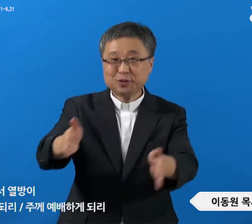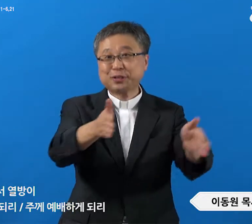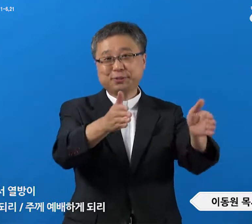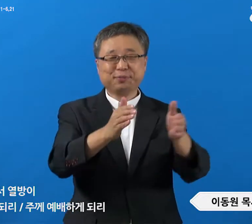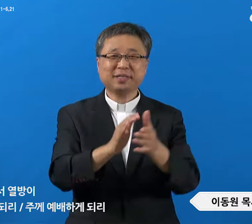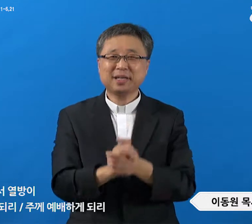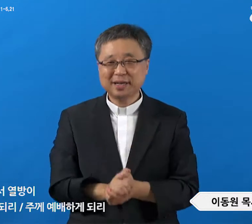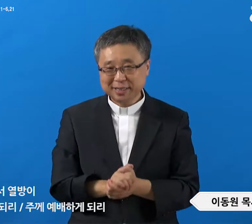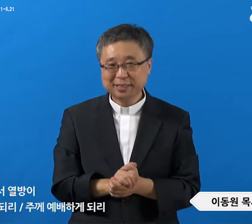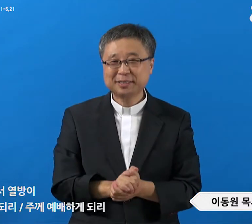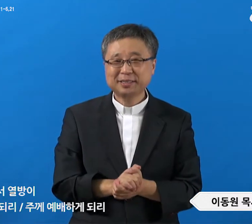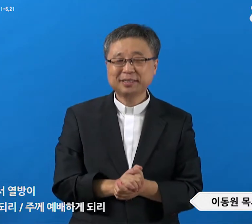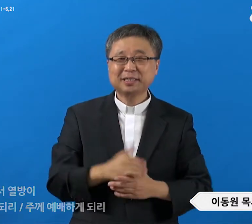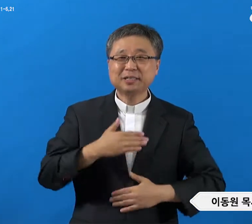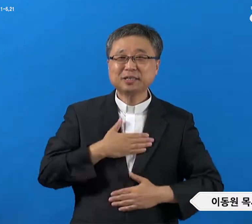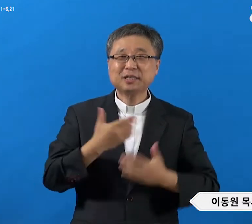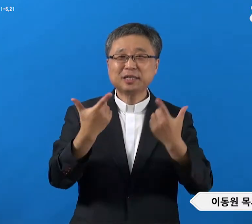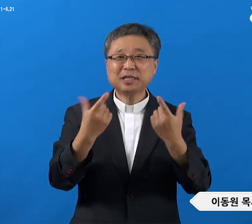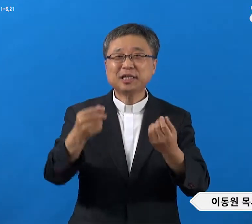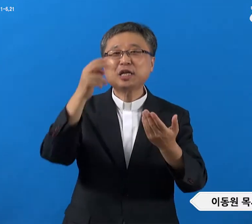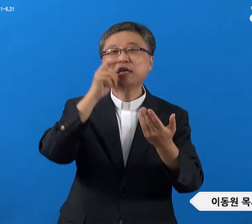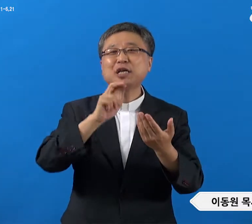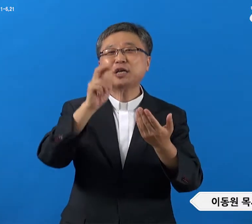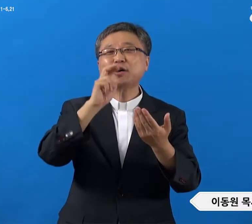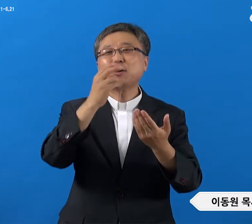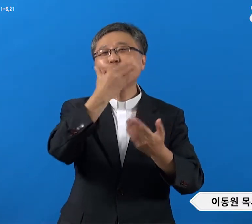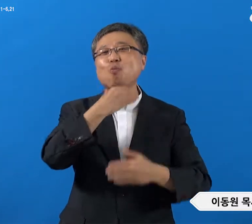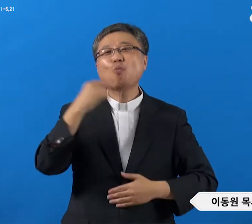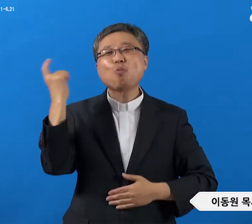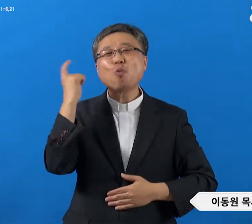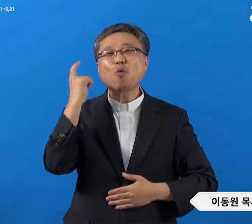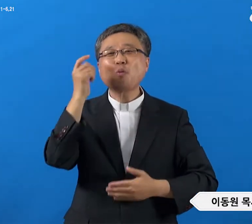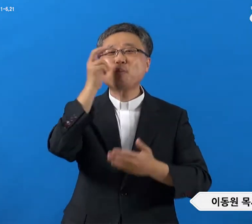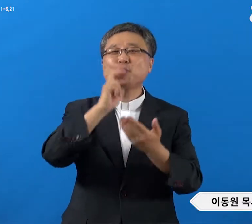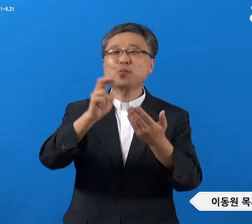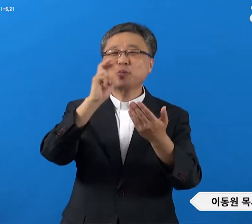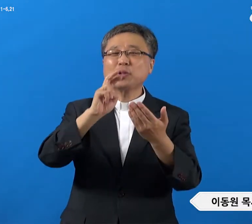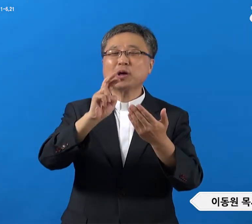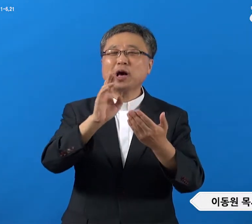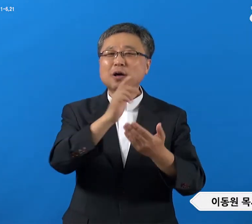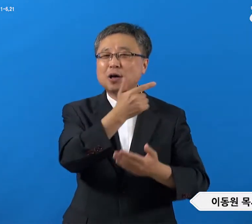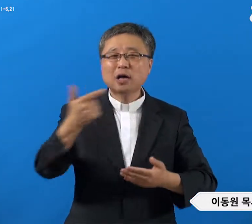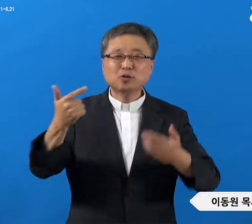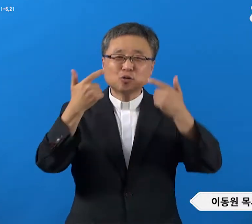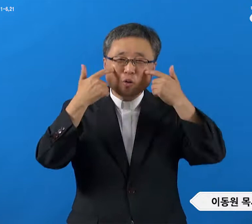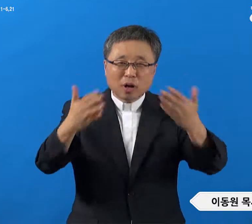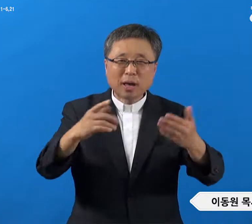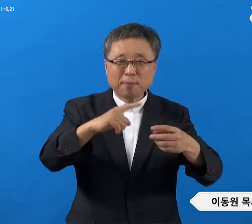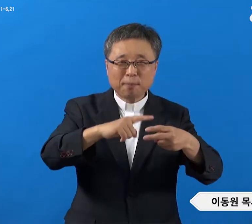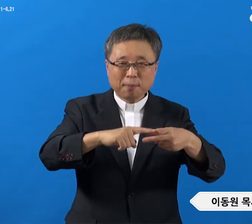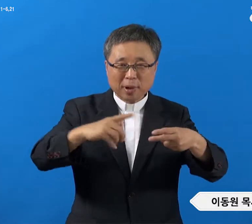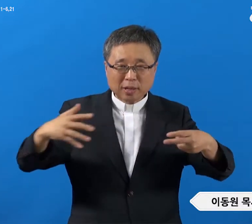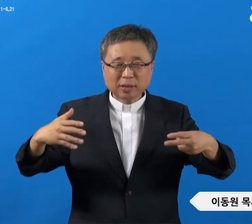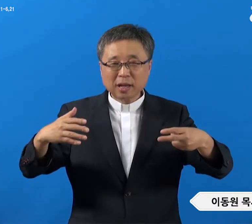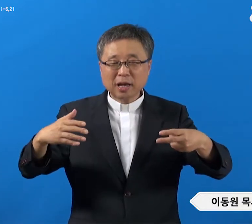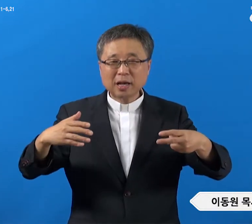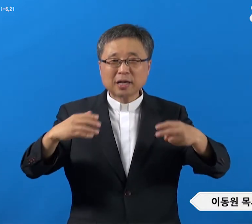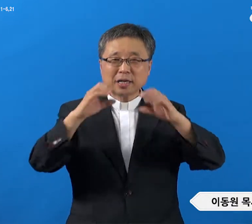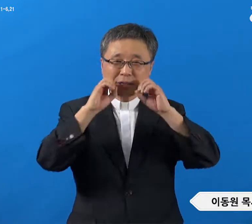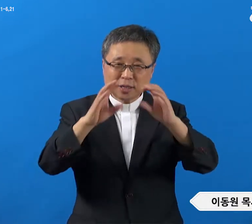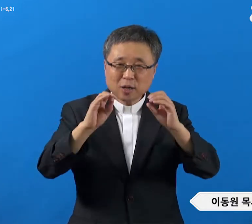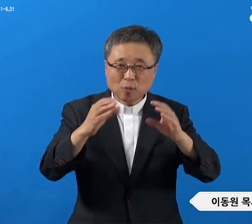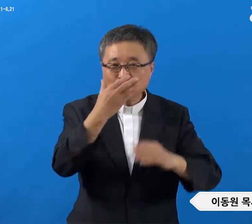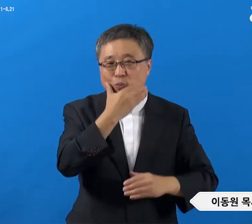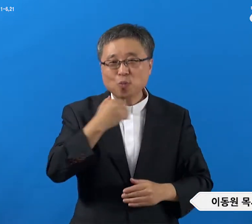통로이십니다. 저는 이 가스펠이 아주 정확하게 마태가 전한 복음을 잘